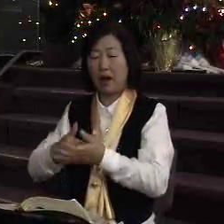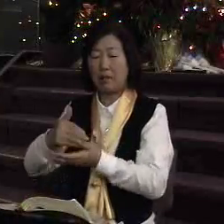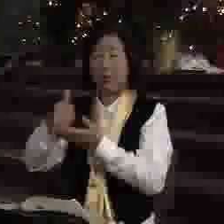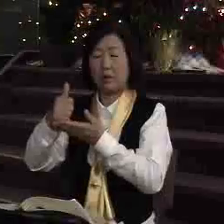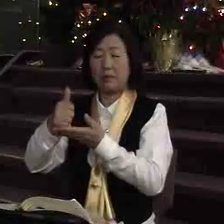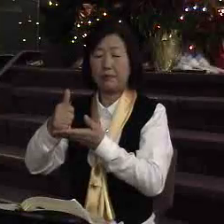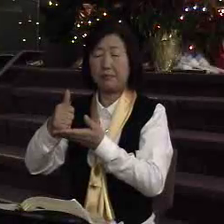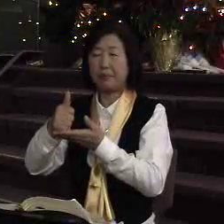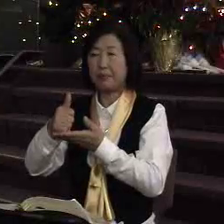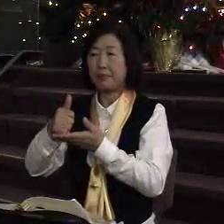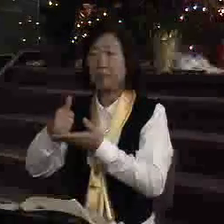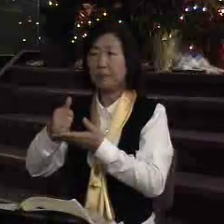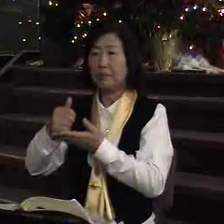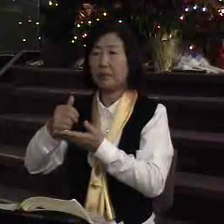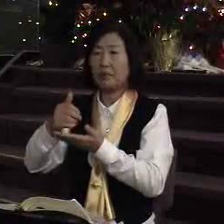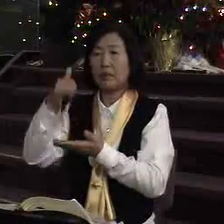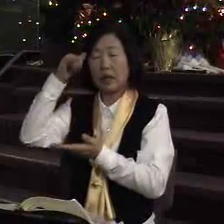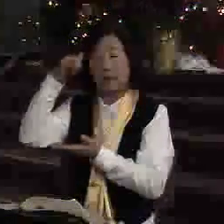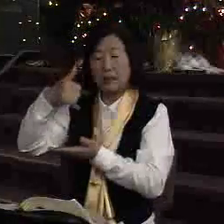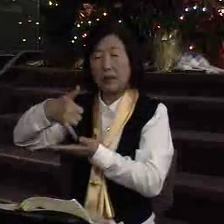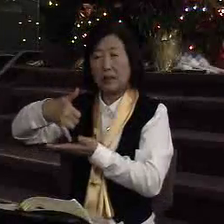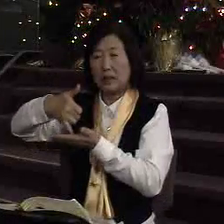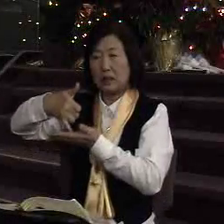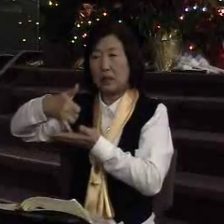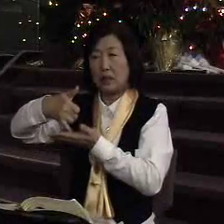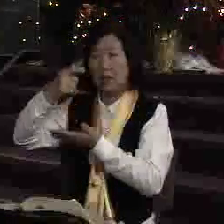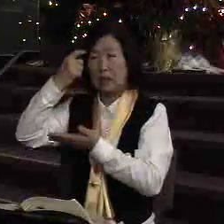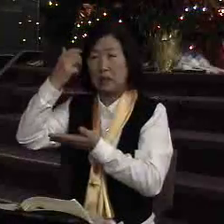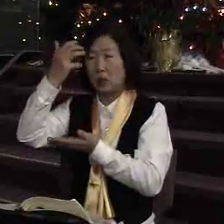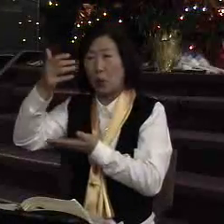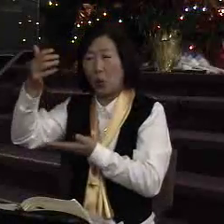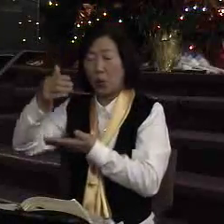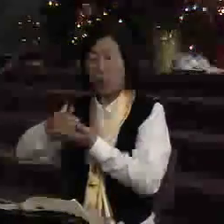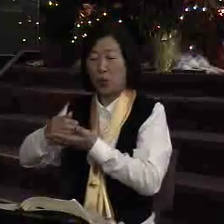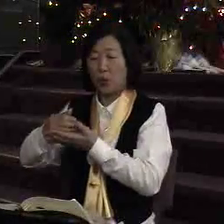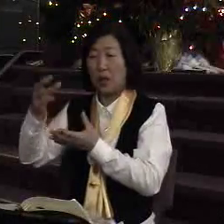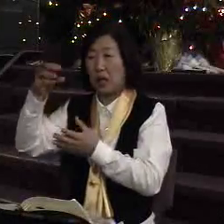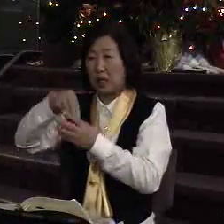하나님의 인격과 영혼이 깃들어 있는 작품입니다.